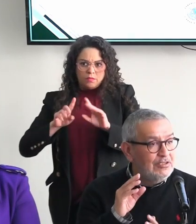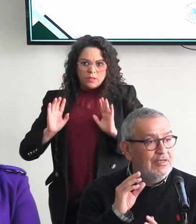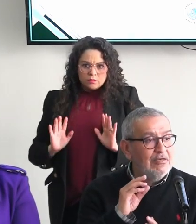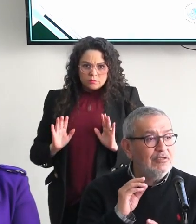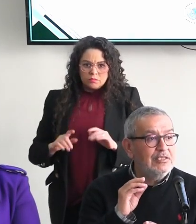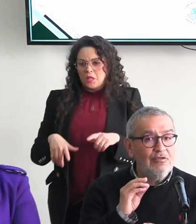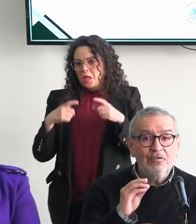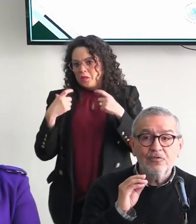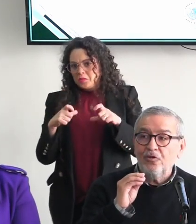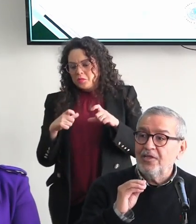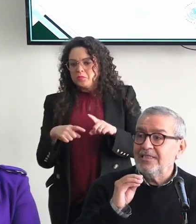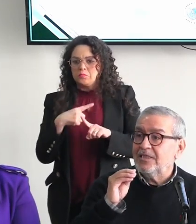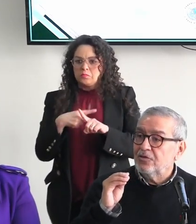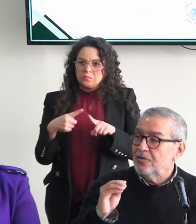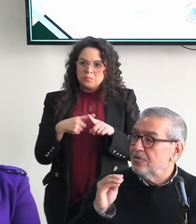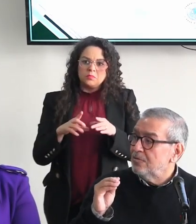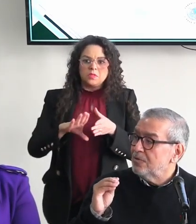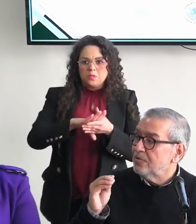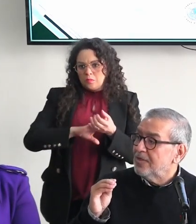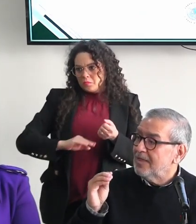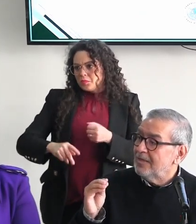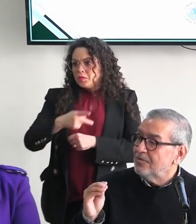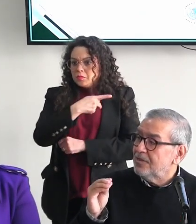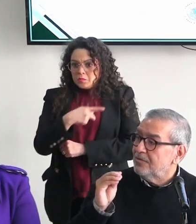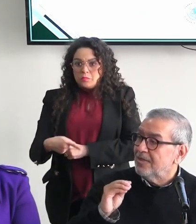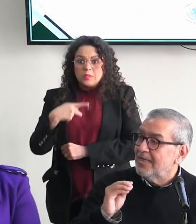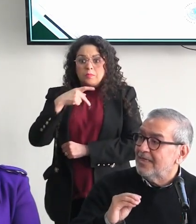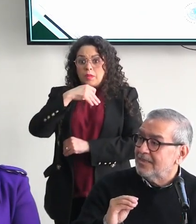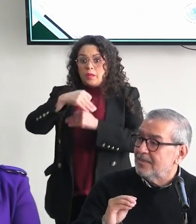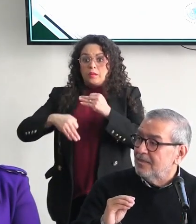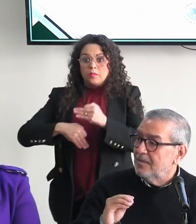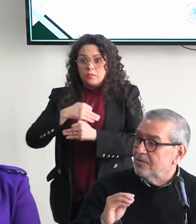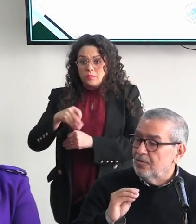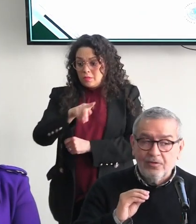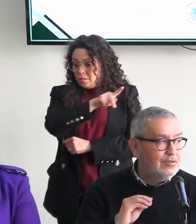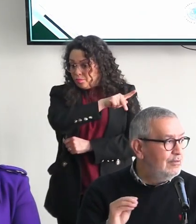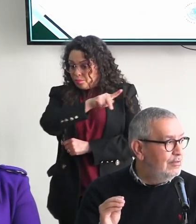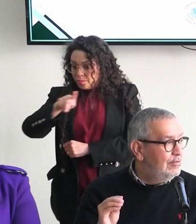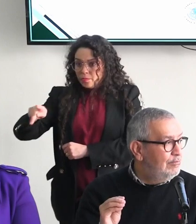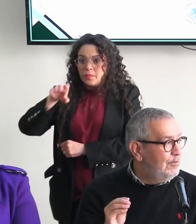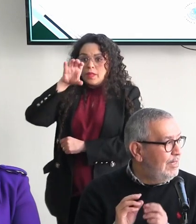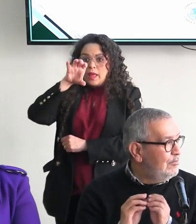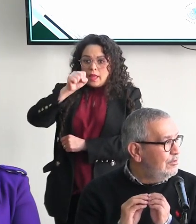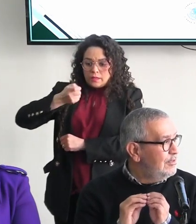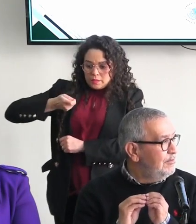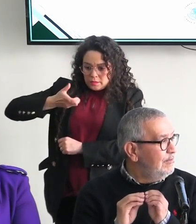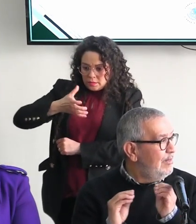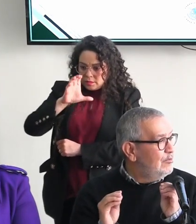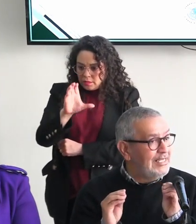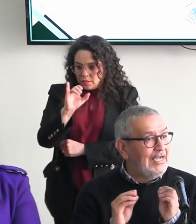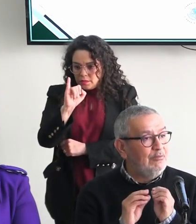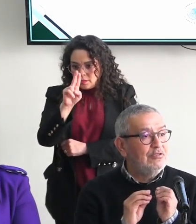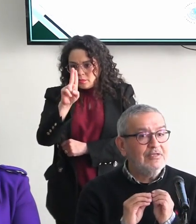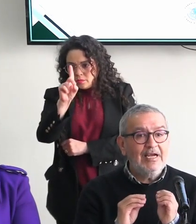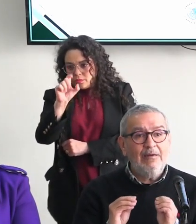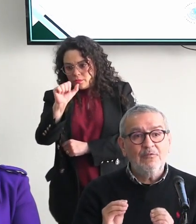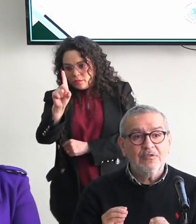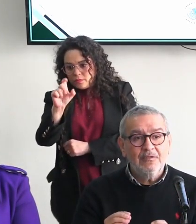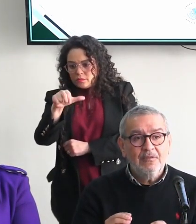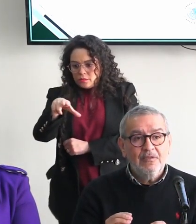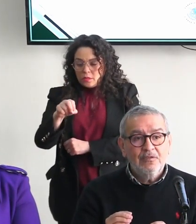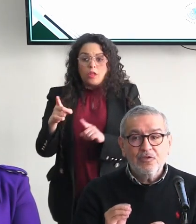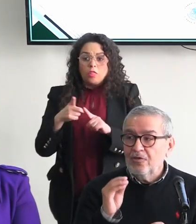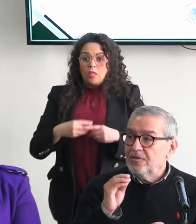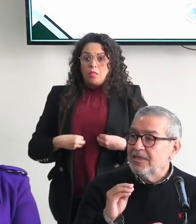con una sola condición, todas y todos somos ciudadanos y ciudadanas, todos, vivamos donde vivamos, hagamos lo que